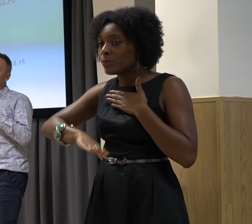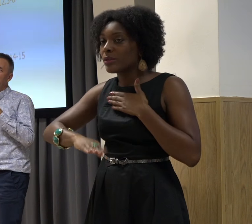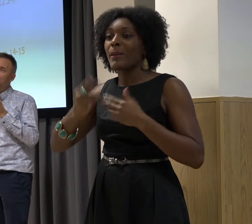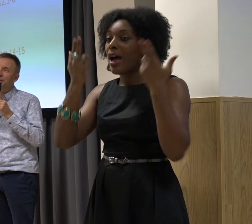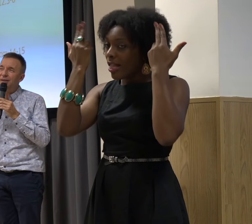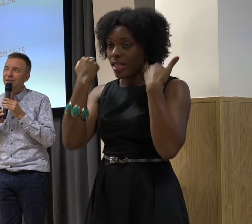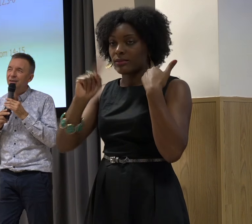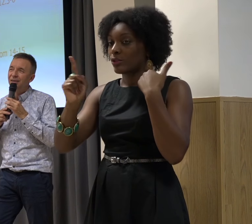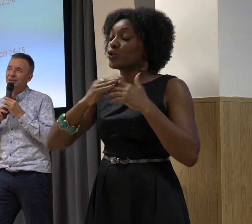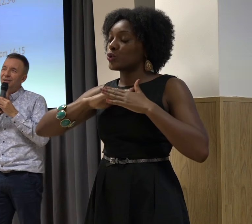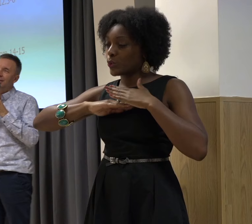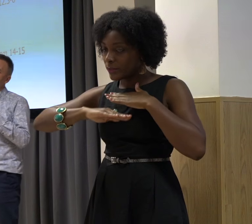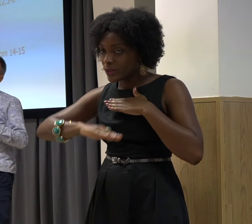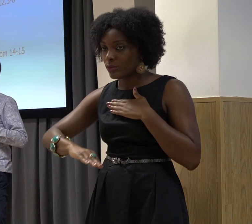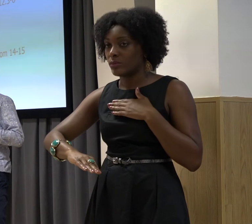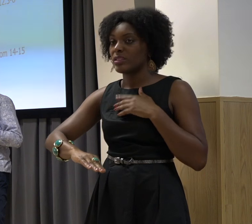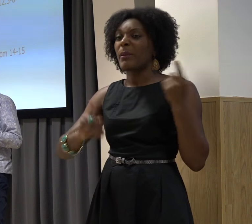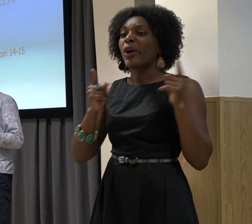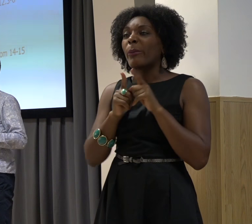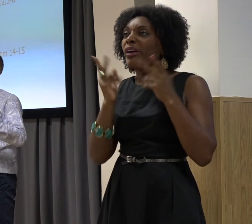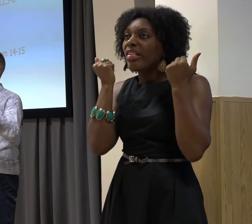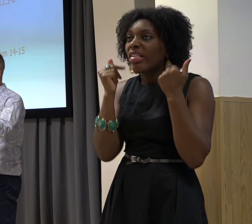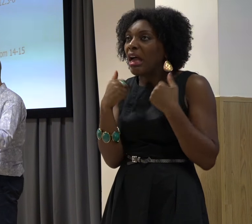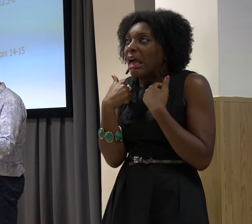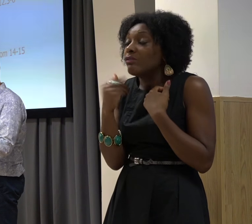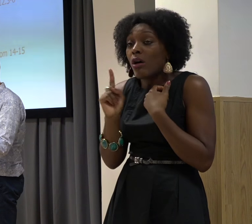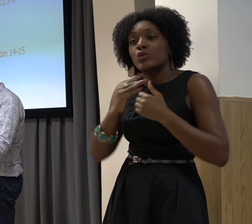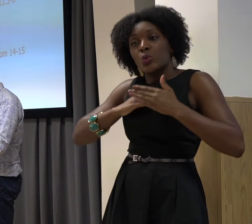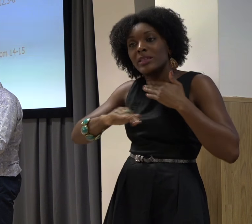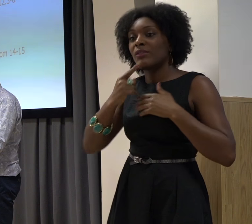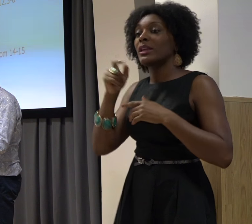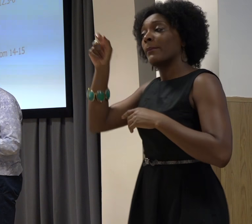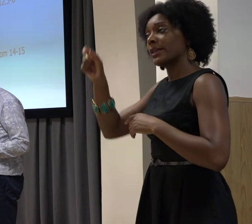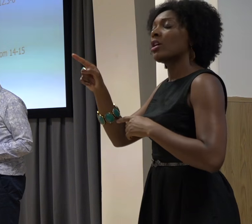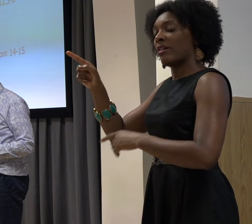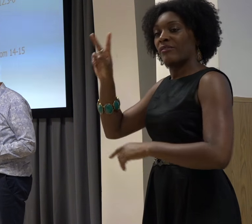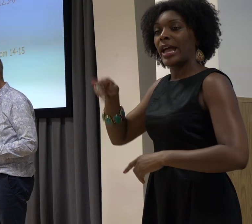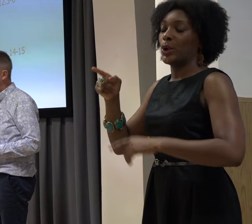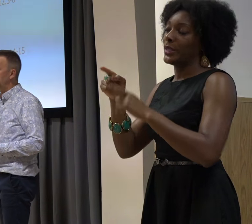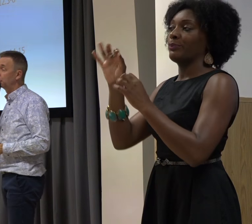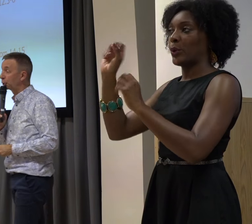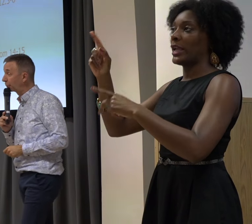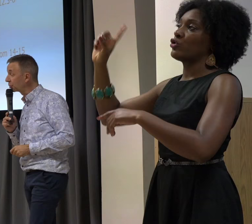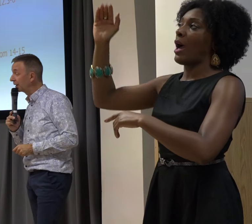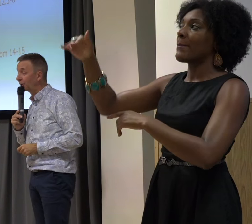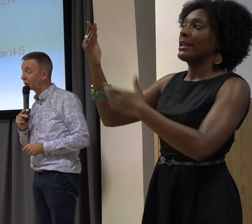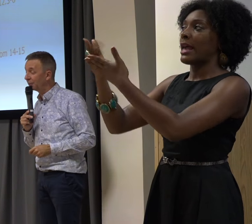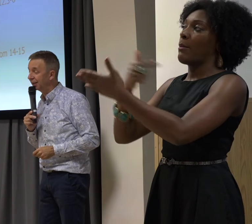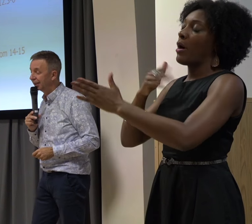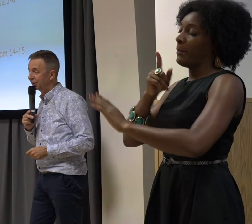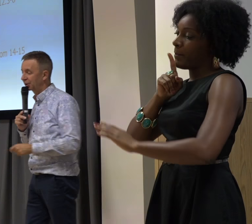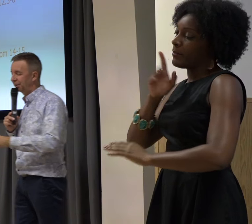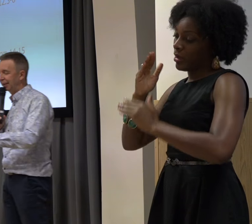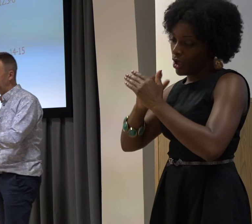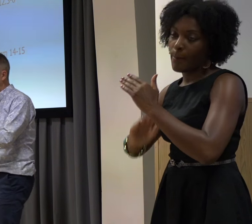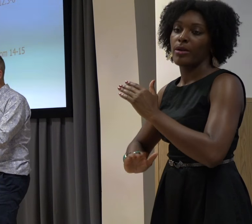Il nous appelle aussi. Et là, ce sera le résultat à nous soucier des autres, de nos frères dans la foi et de notre prochain. Romains